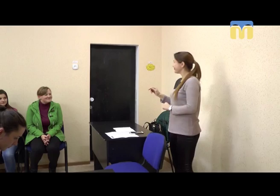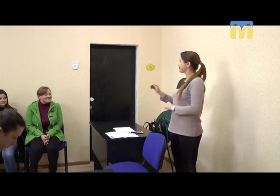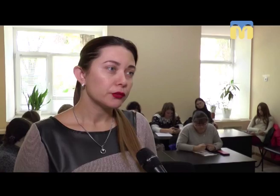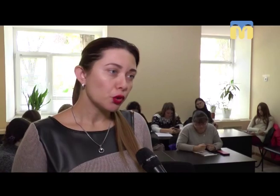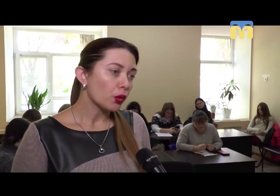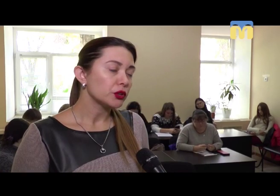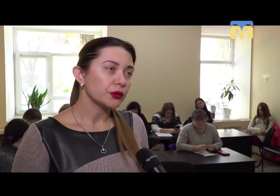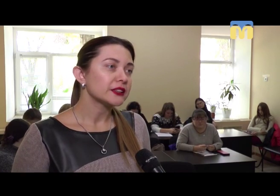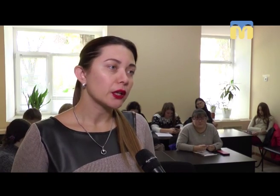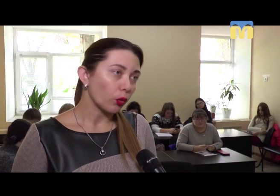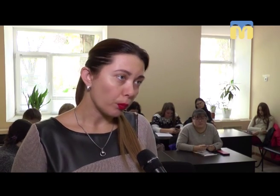В цьому році у нас 3 групи.